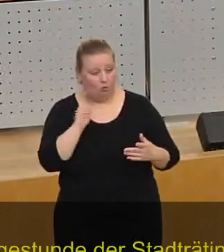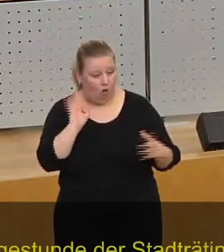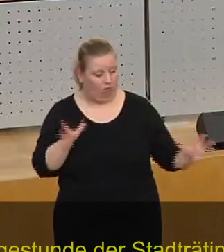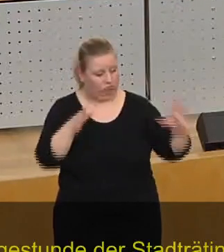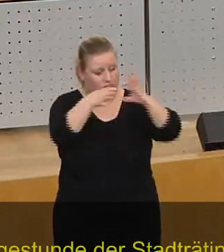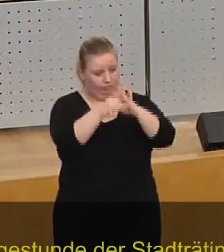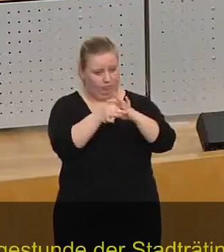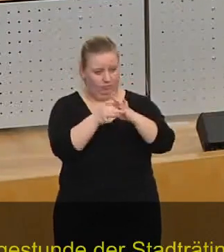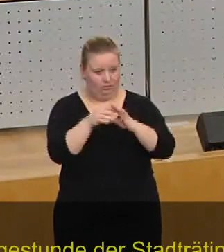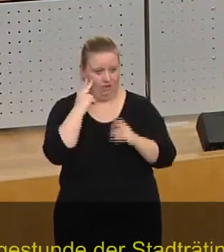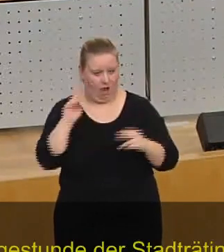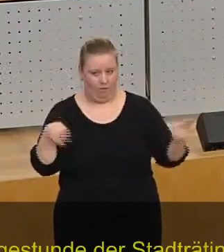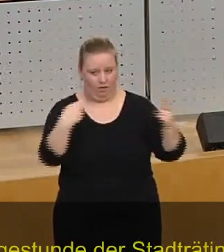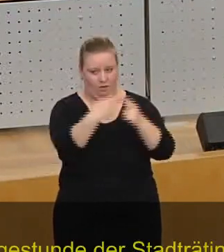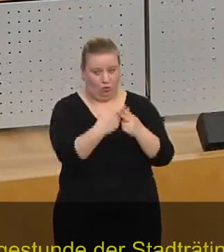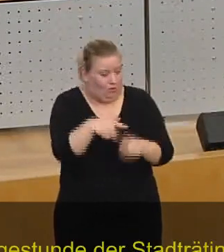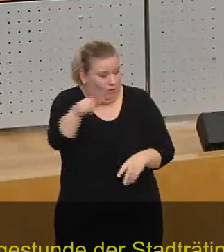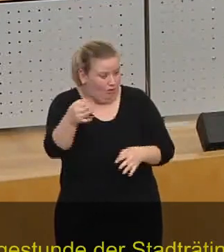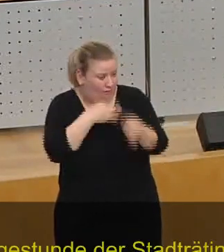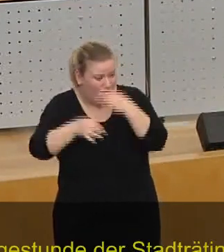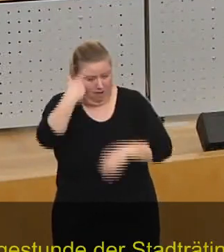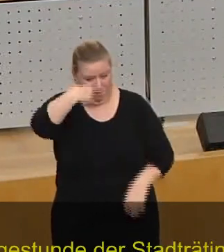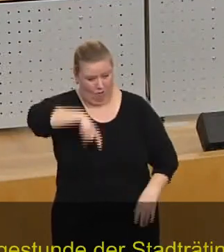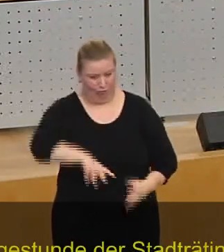worden und die Menschen denken so drüber und fragen mich so.